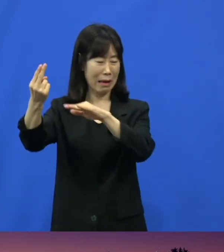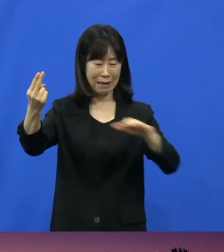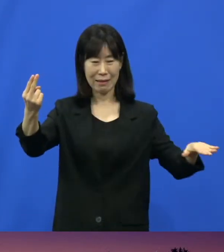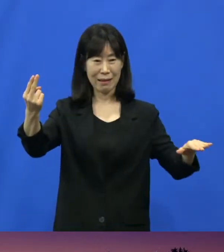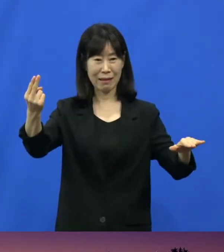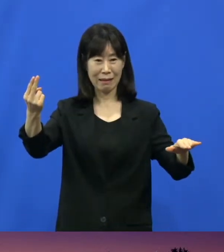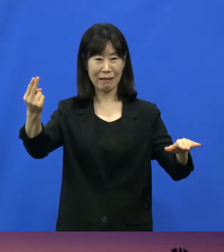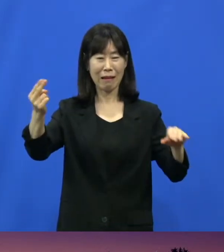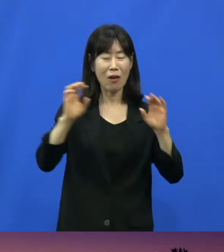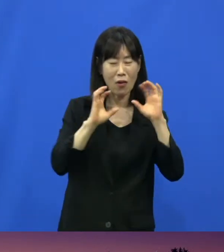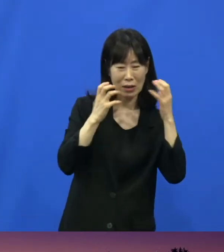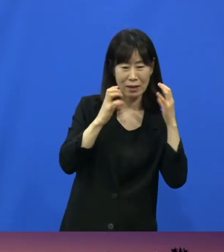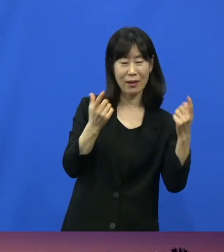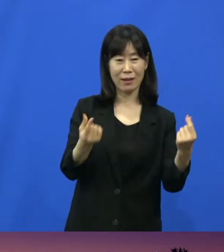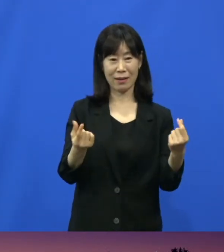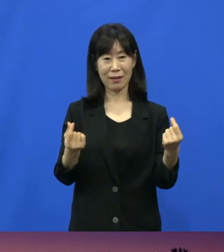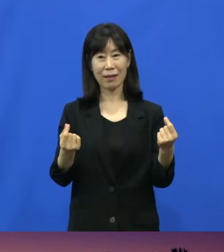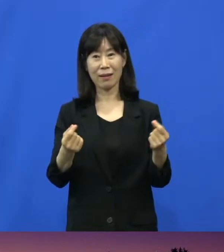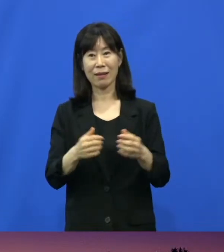베이비예요.